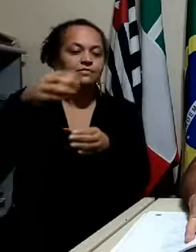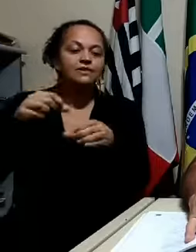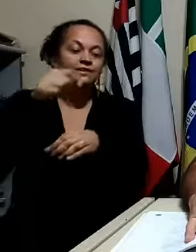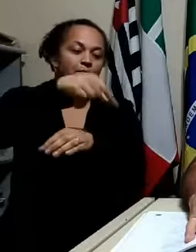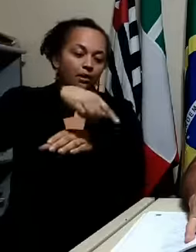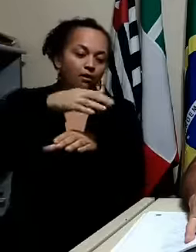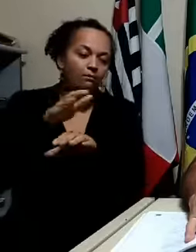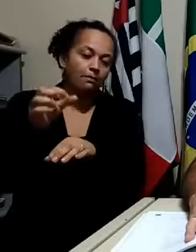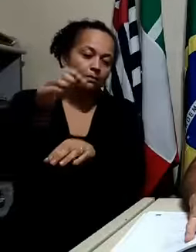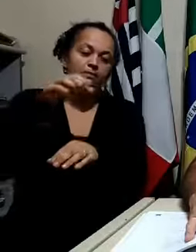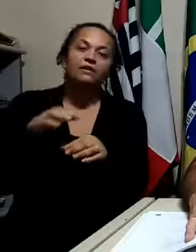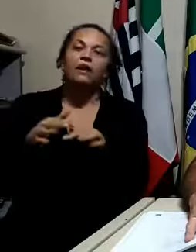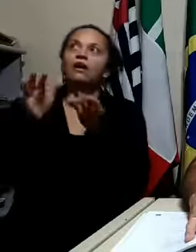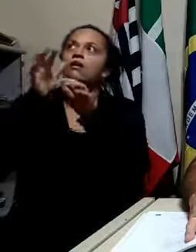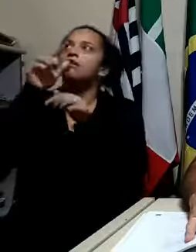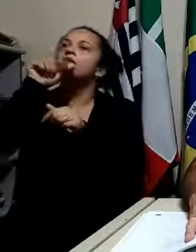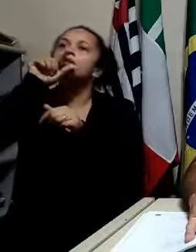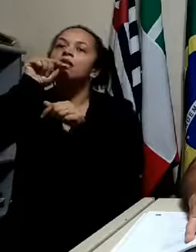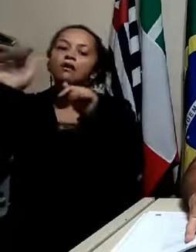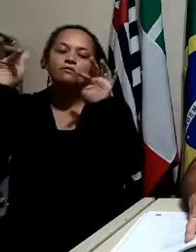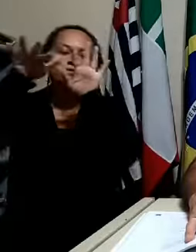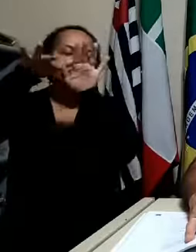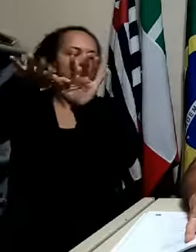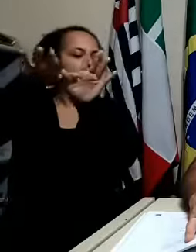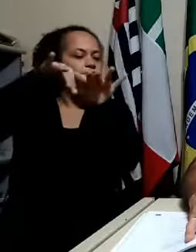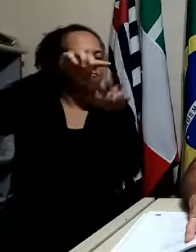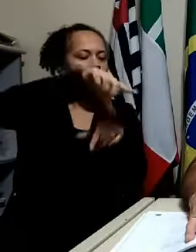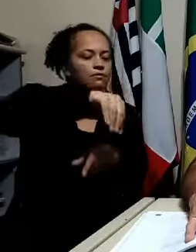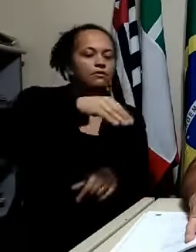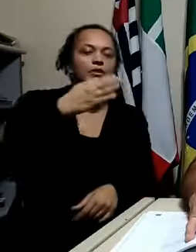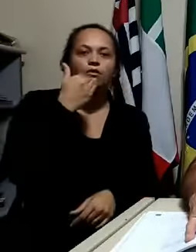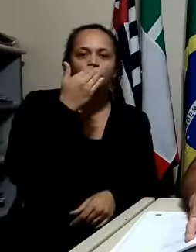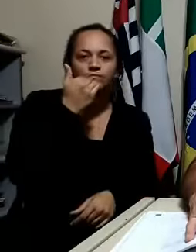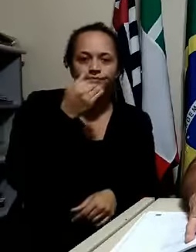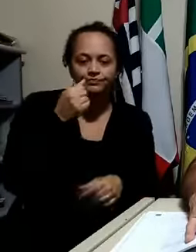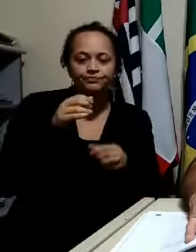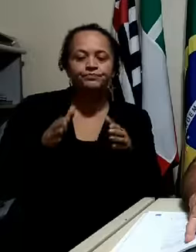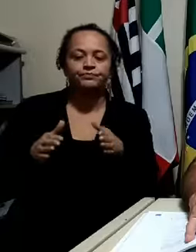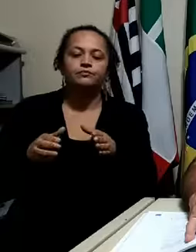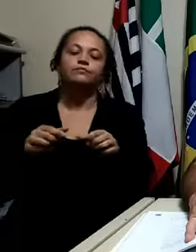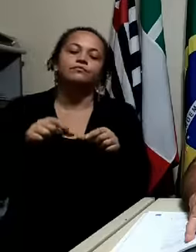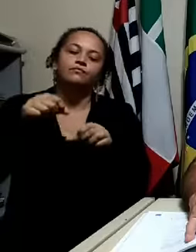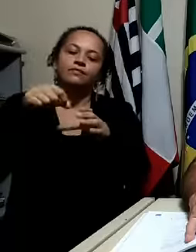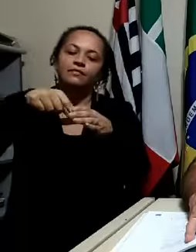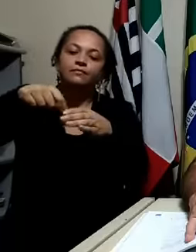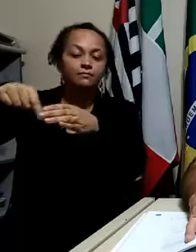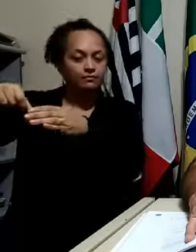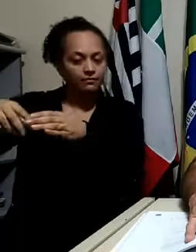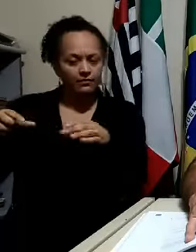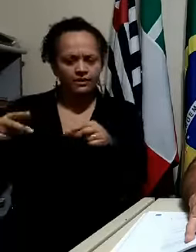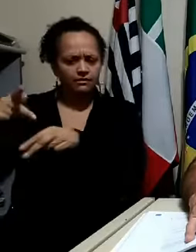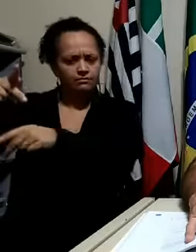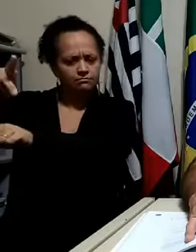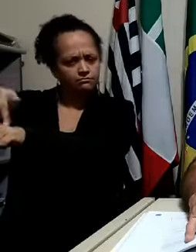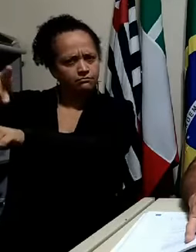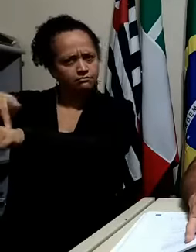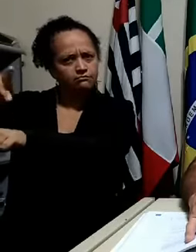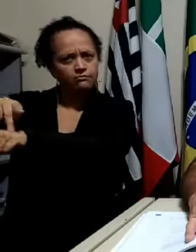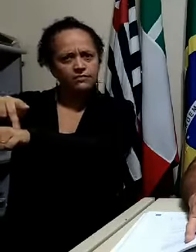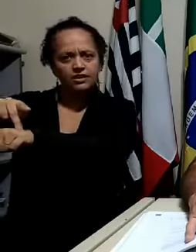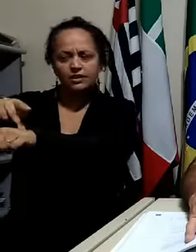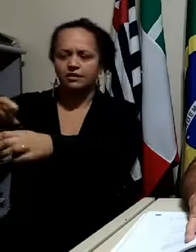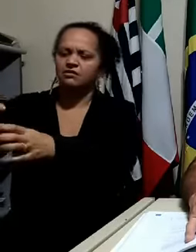e vindo as aves a comeram. Outra parte caiu em solo rochoso, onde a terra era pouca,